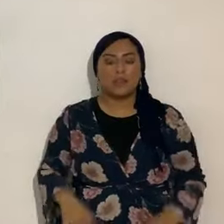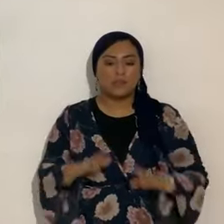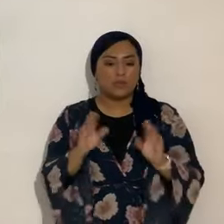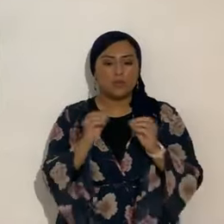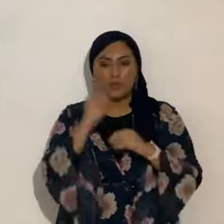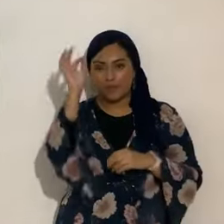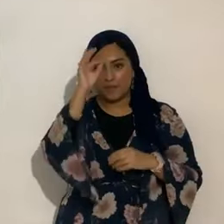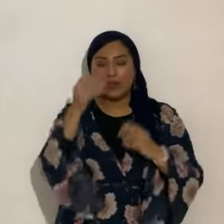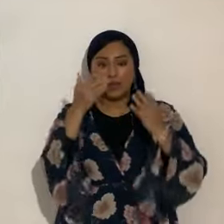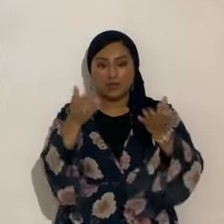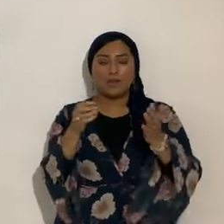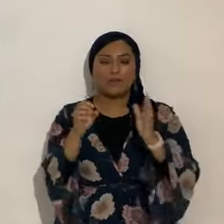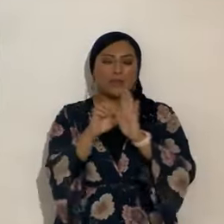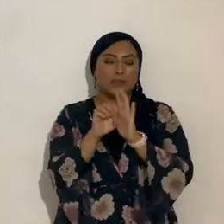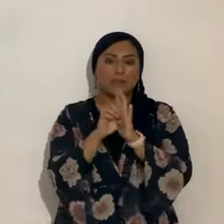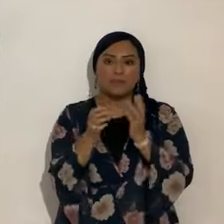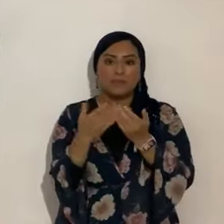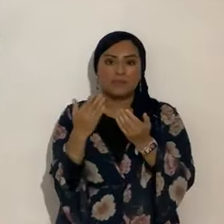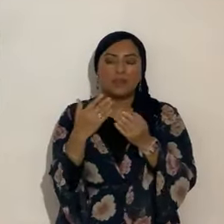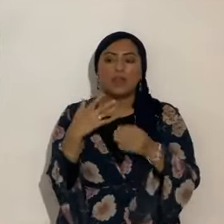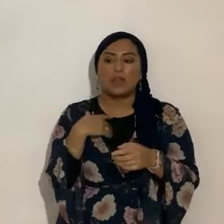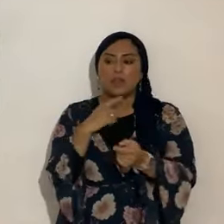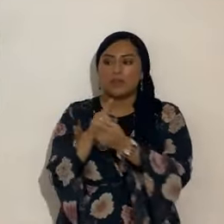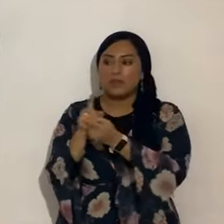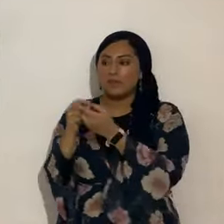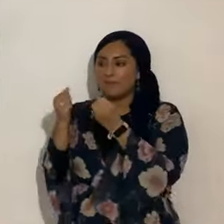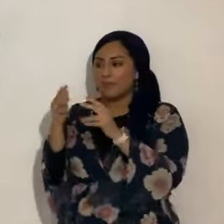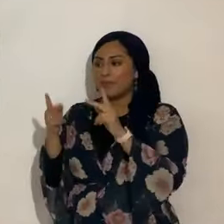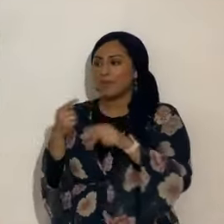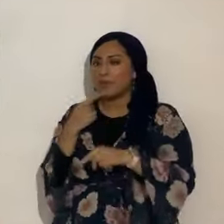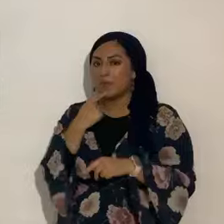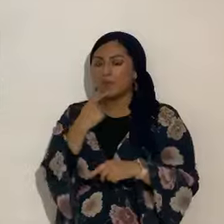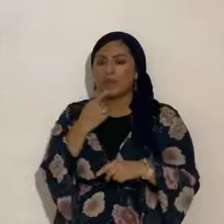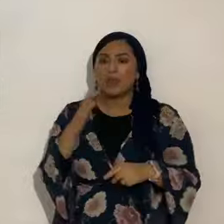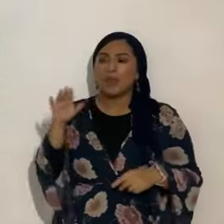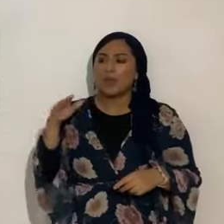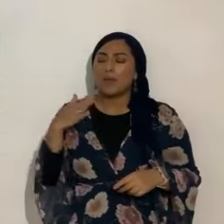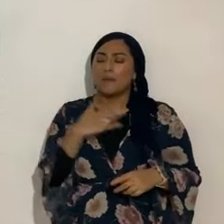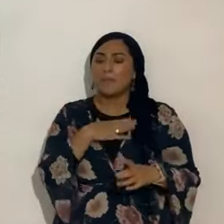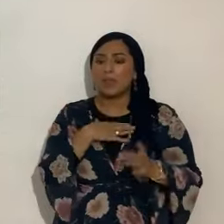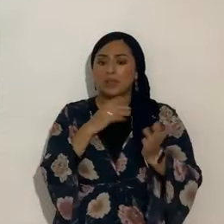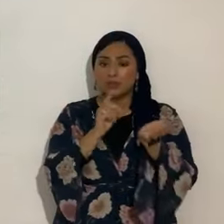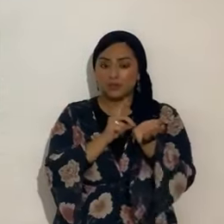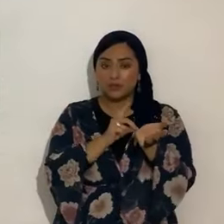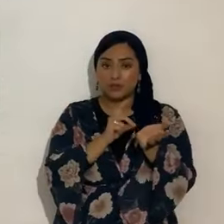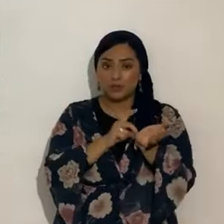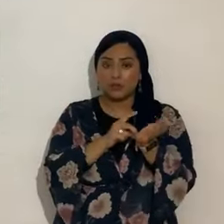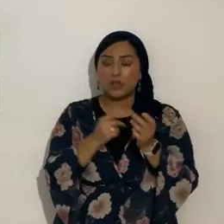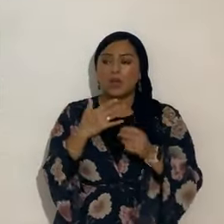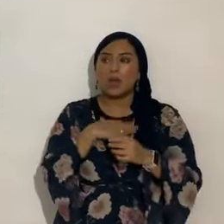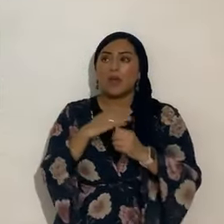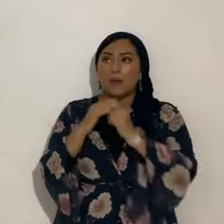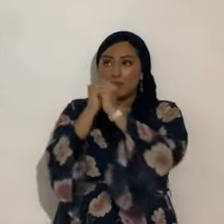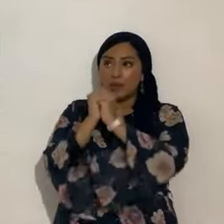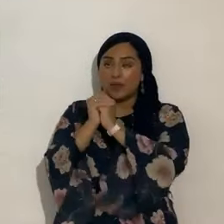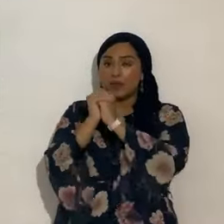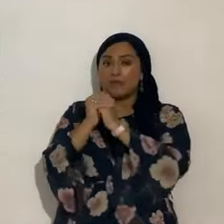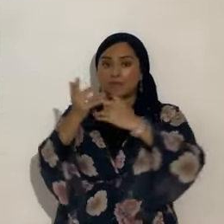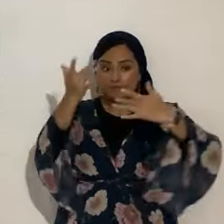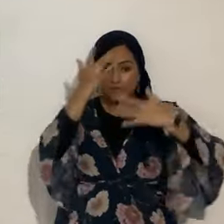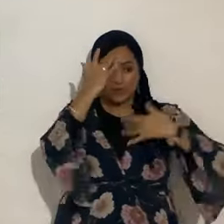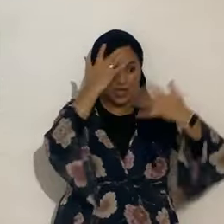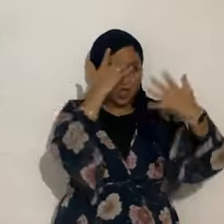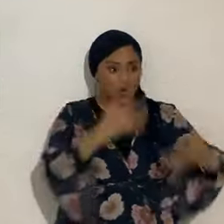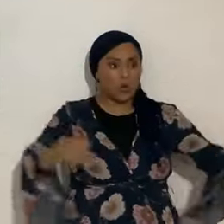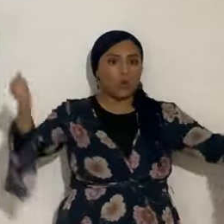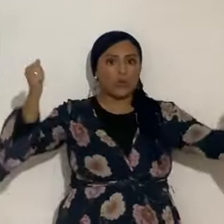Les pongo un ejemplo tan claro. Conocí mucha gente que decía, es que yo, doctor Palacios, yo oro y los enfermos se sanan, y ya